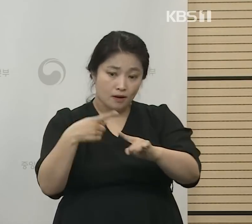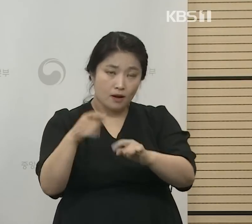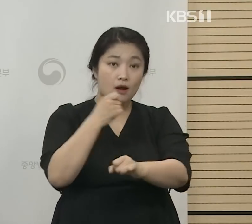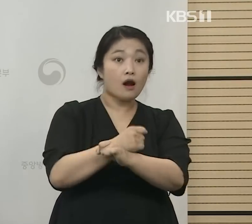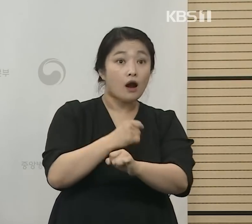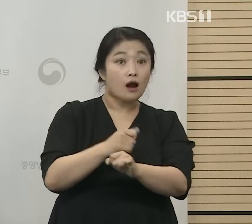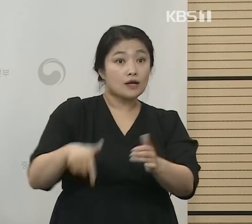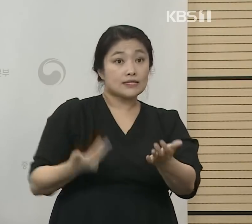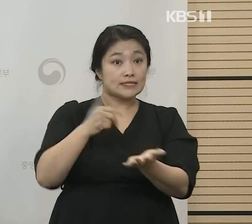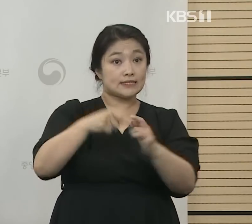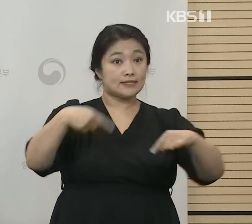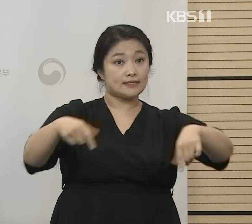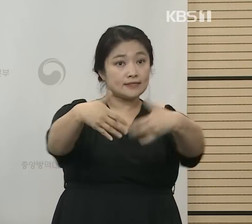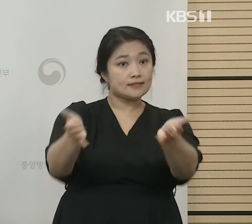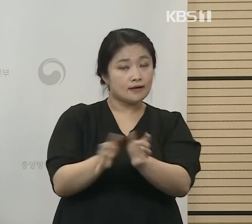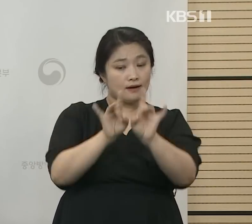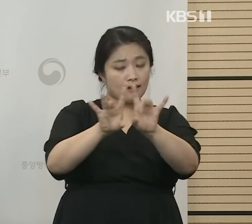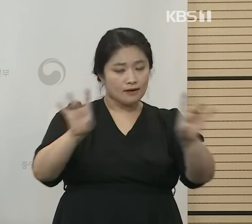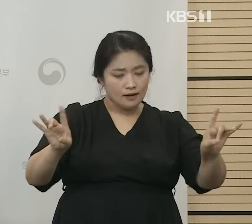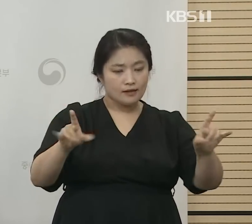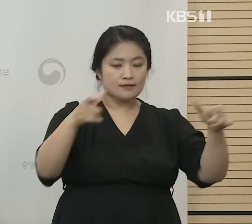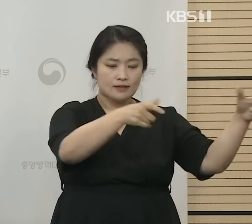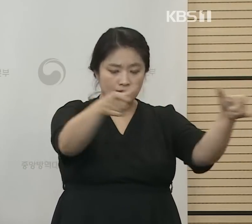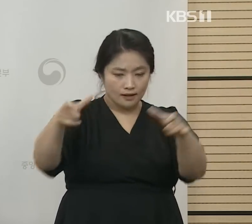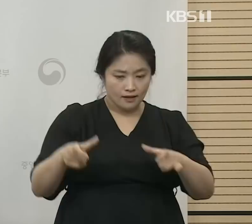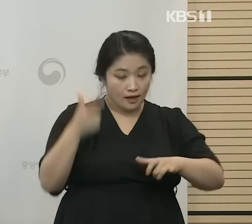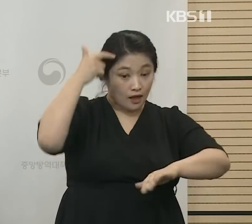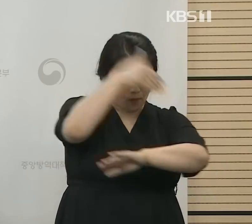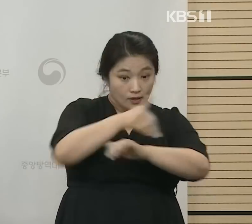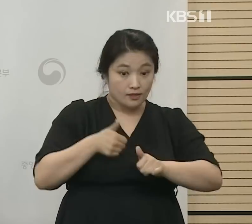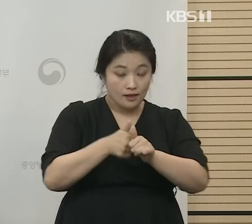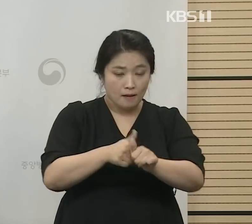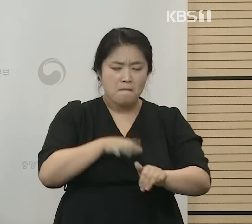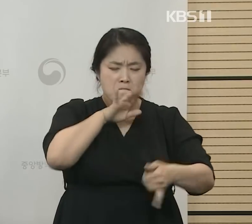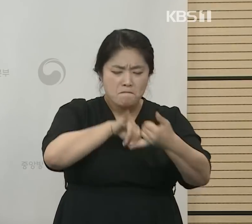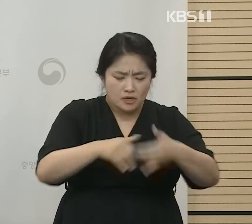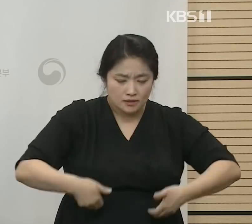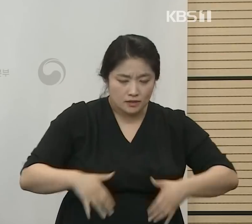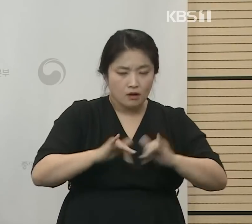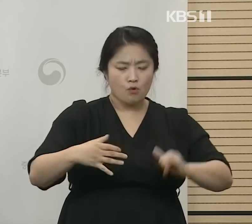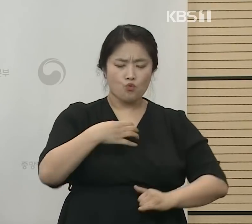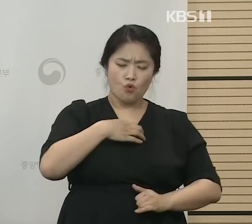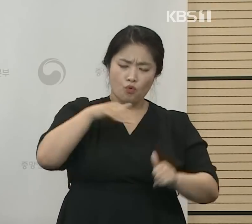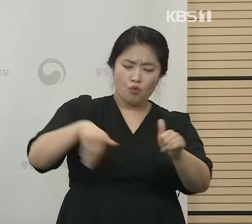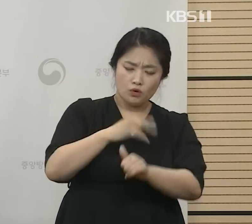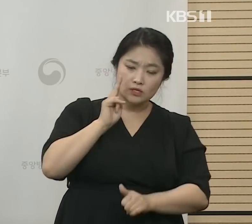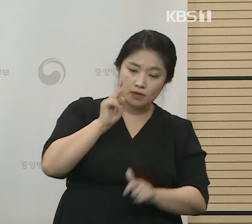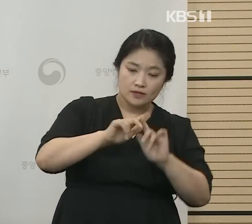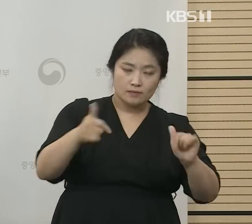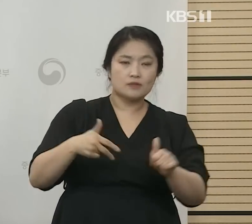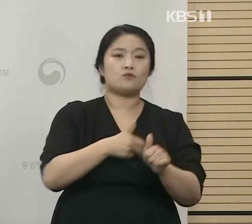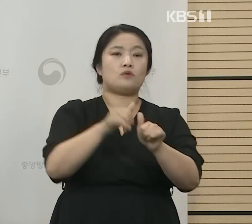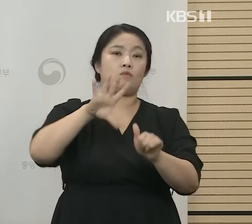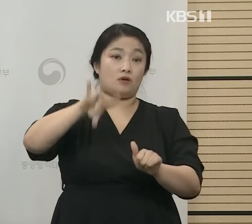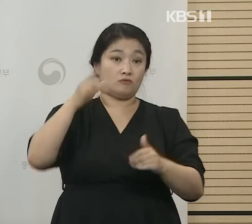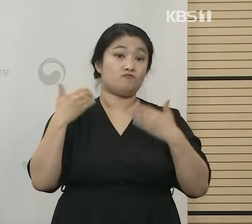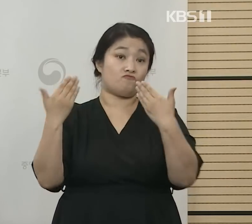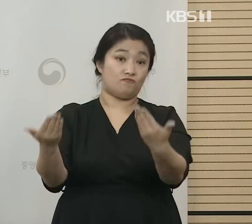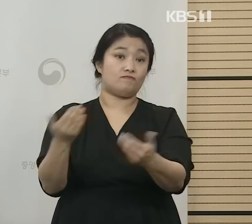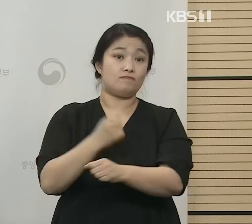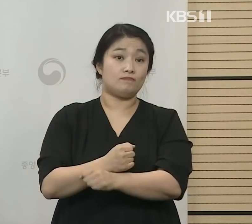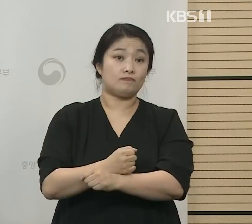고려해서 지자체별의 지역별 자체 계획에 따라 필수 인력, 고위험군에 대한 접종을 실시하도록 할